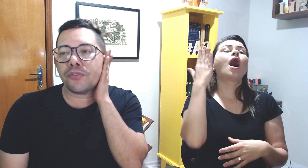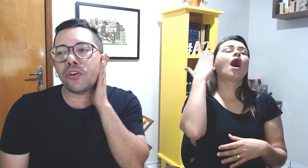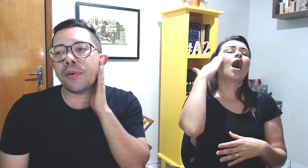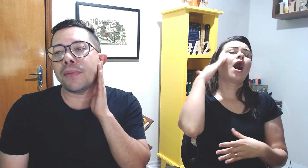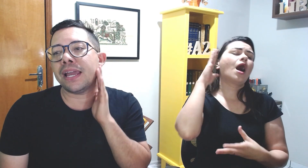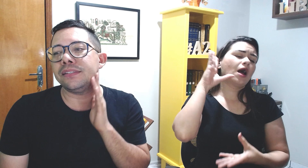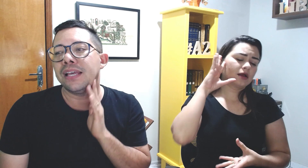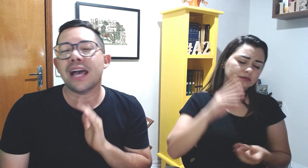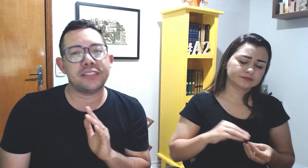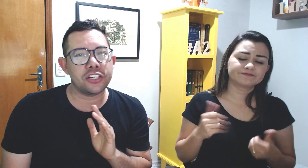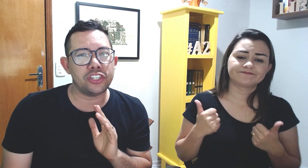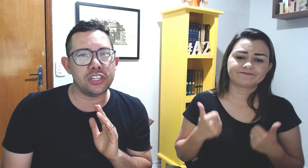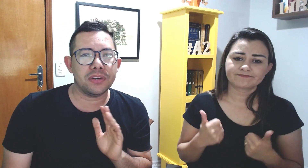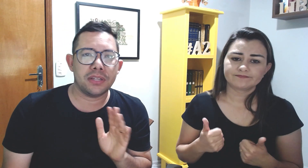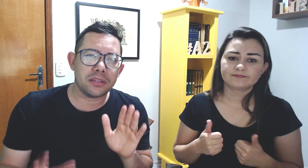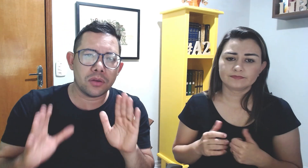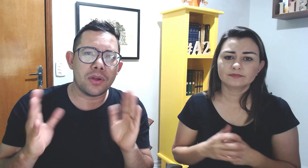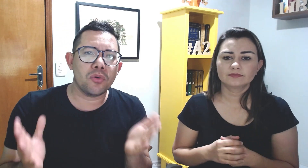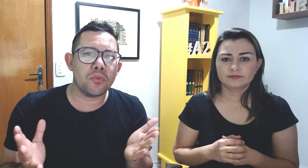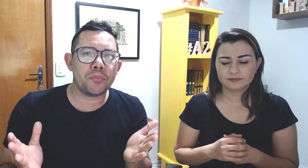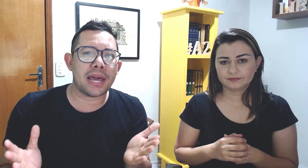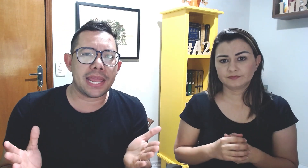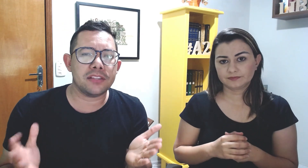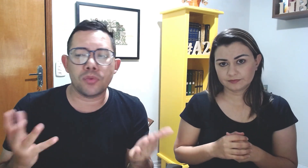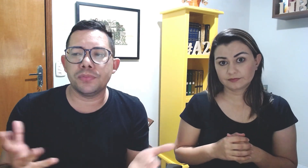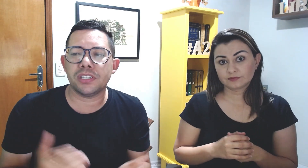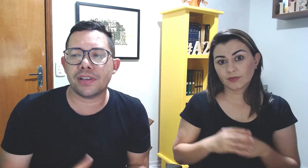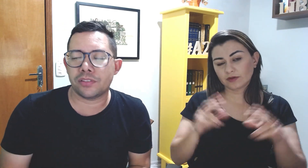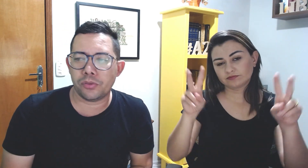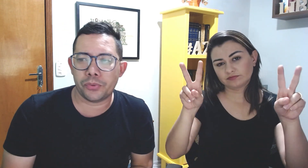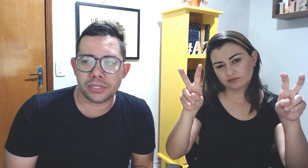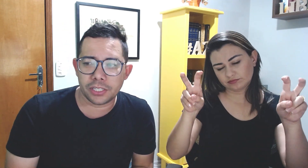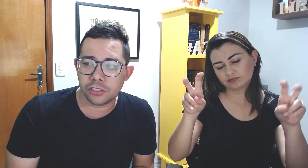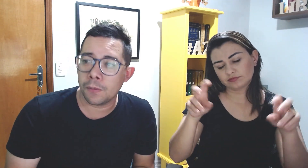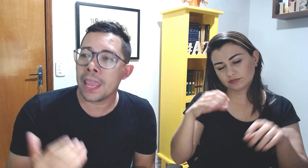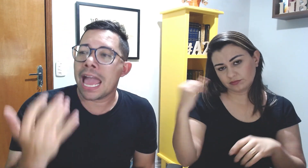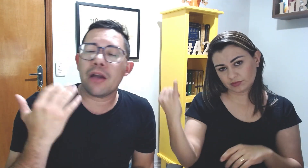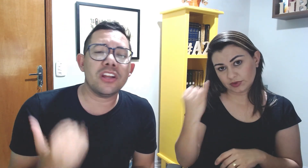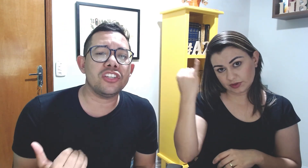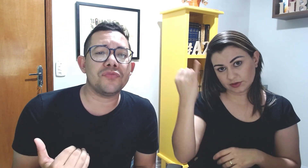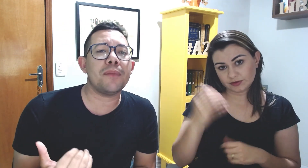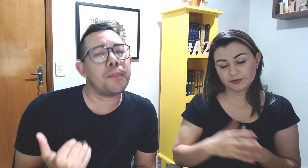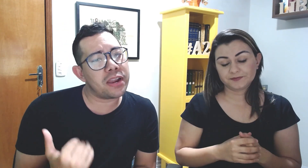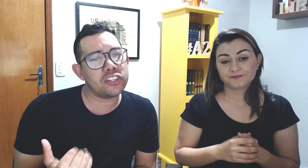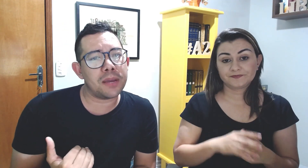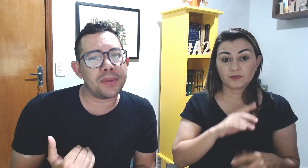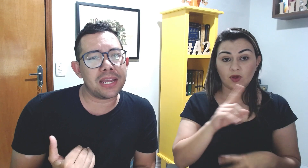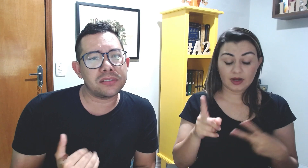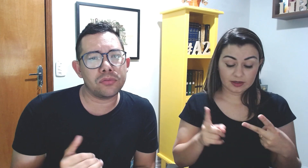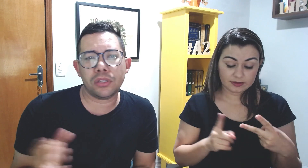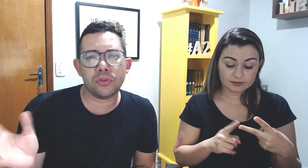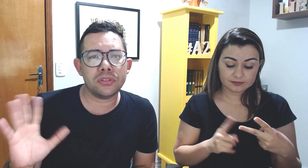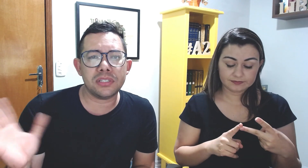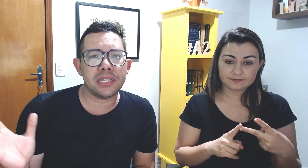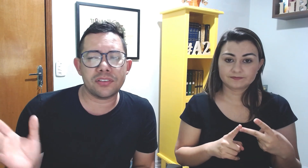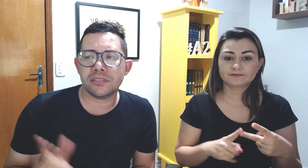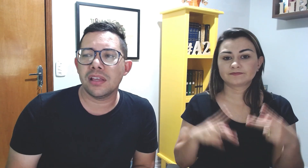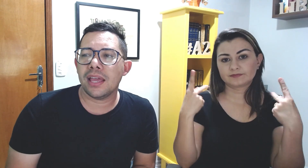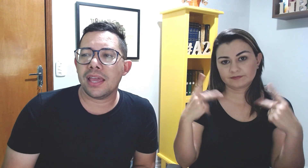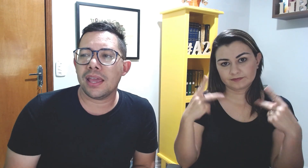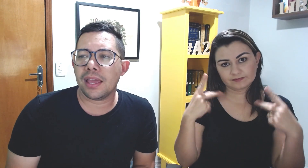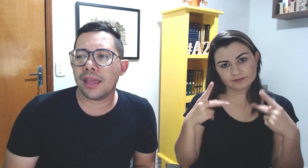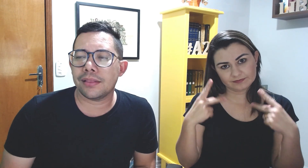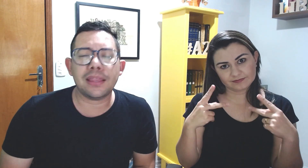fazer de uma forma mais assertiva. Então é um parênteses, uma observação importante. Agora a gente vai para a parte da pregação, que todas as